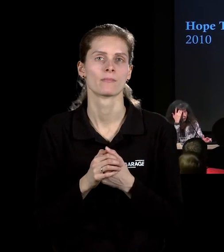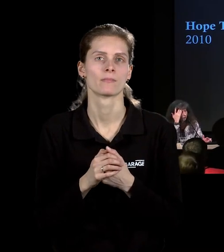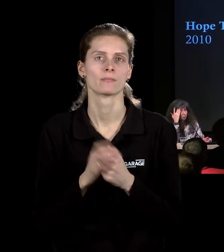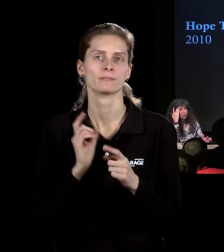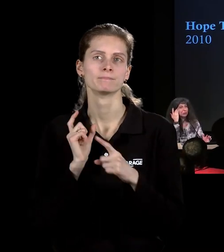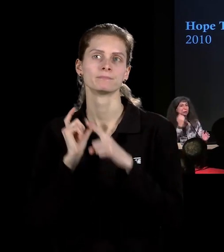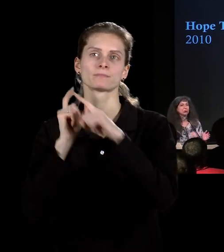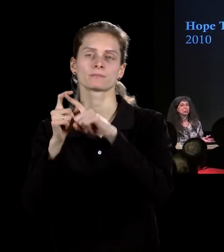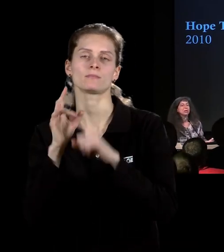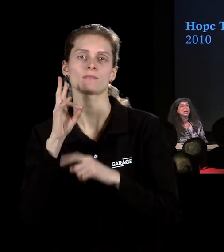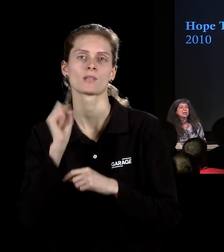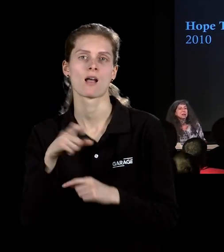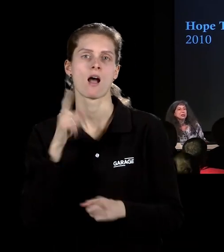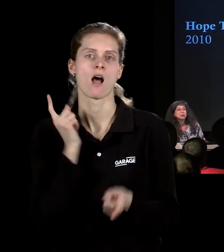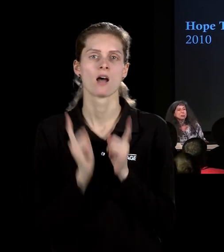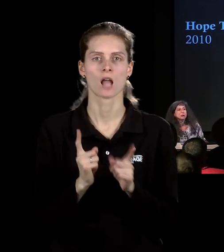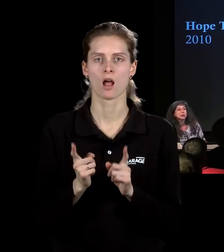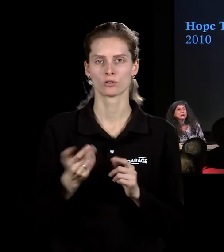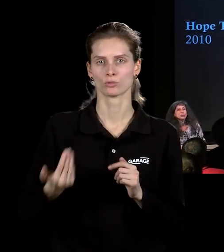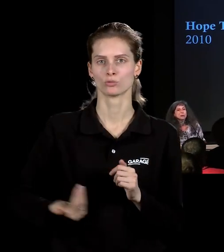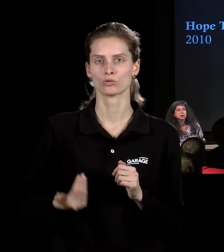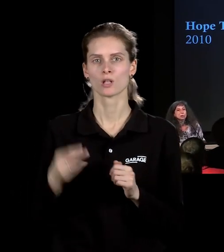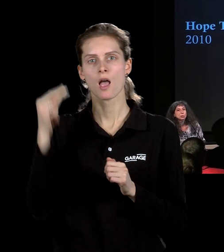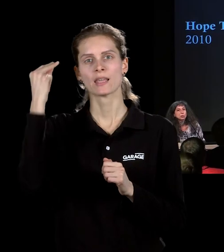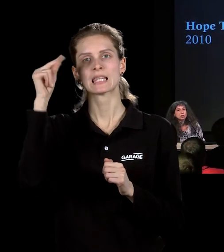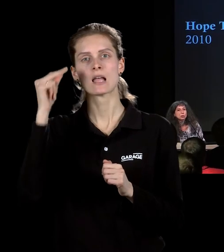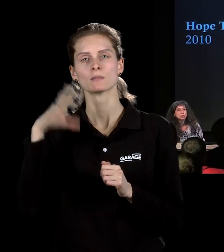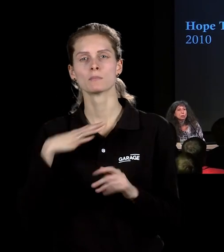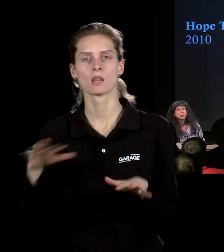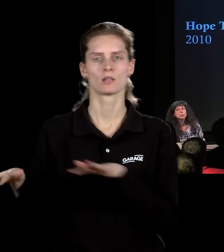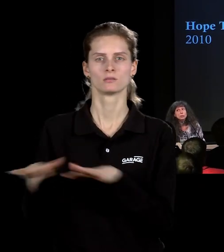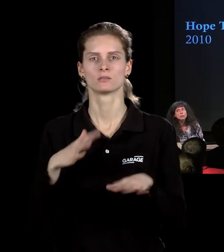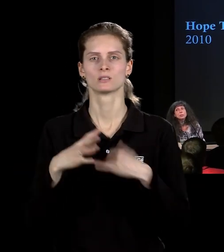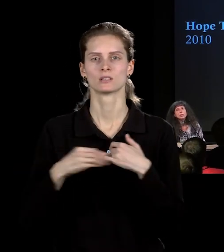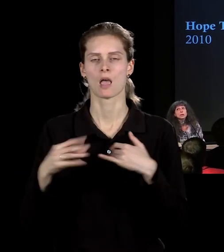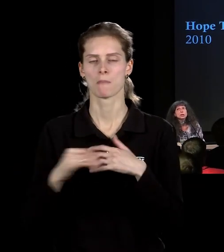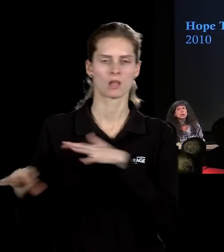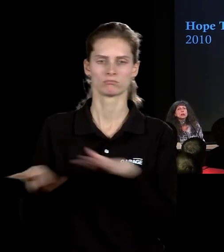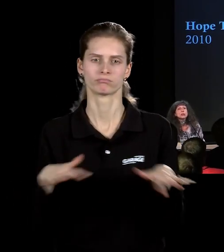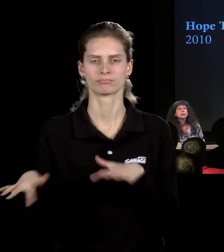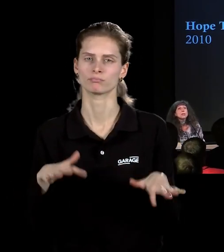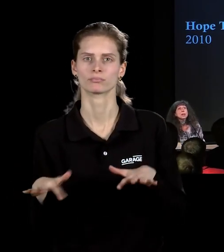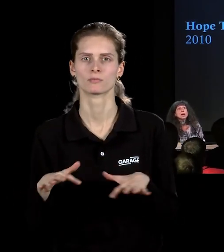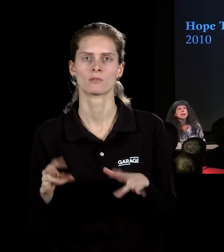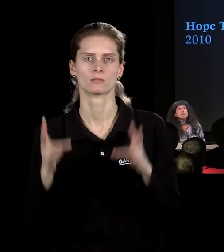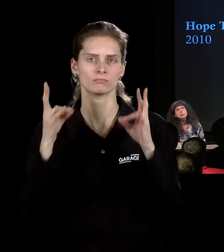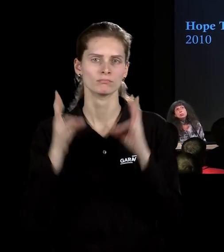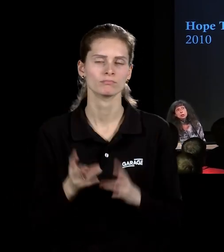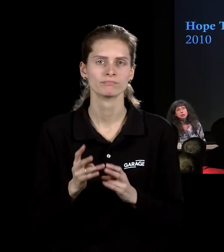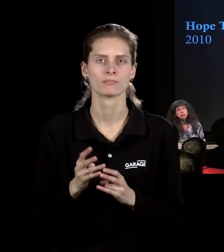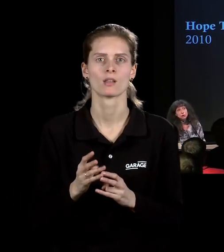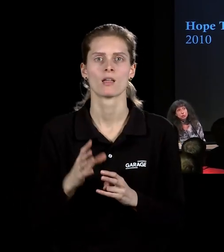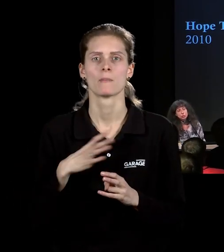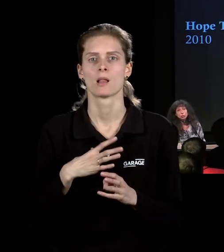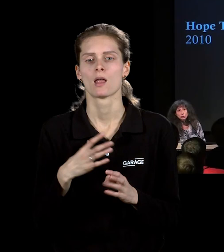реальные события, это реплика на вот то самое китайское землетрясение в 2008 году, трагическое